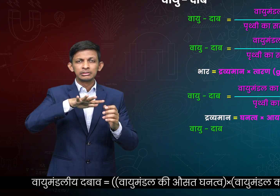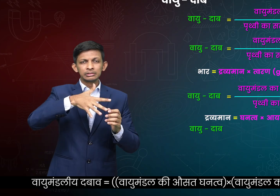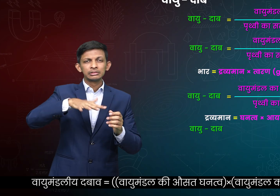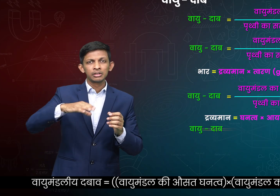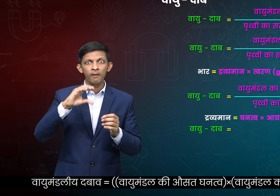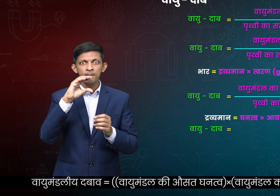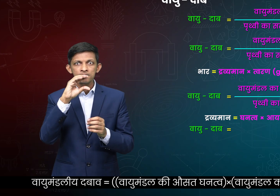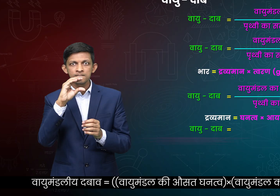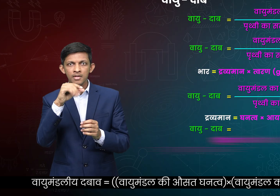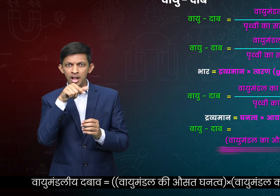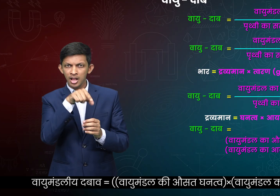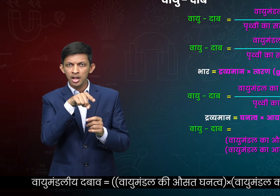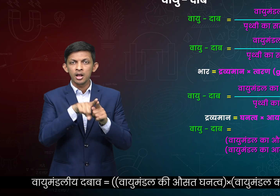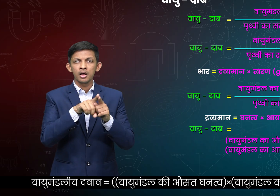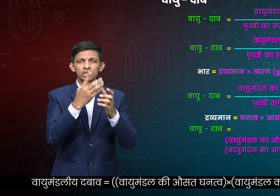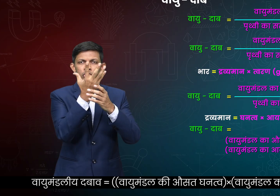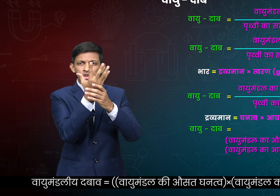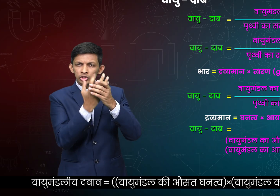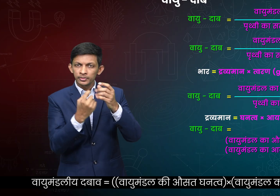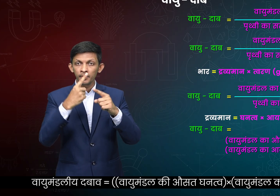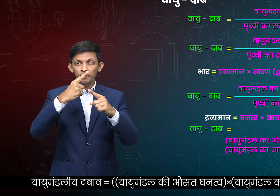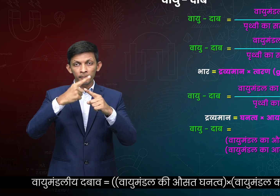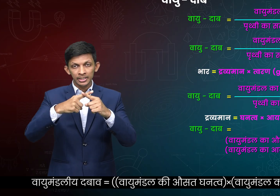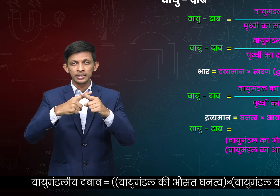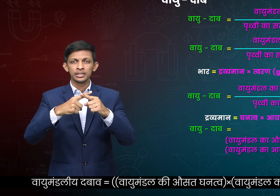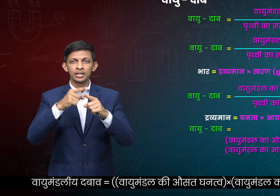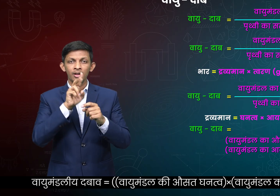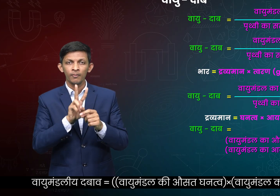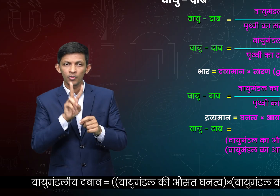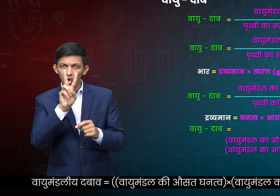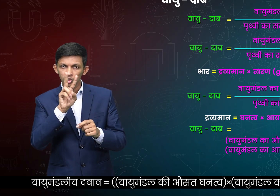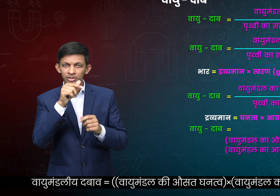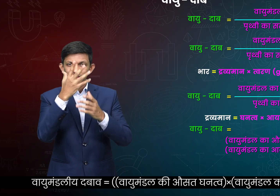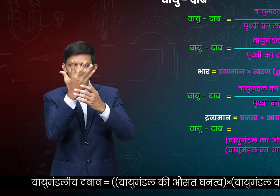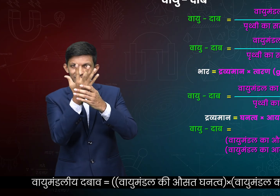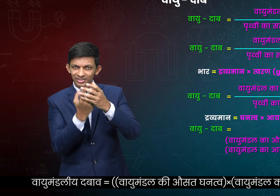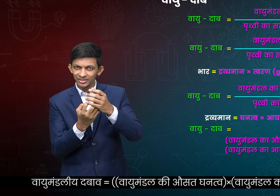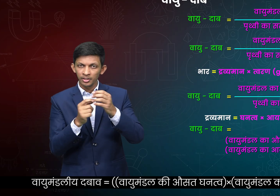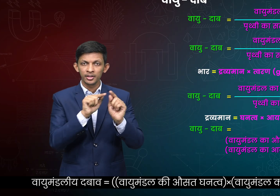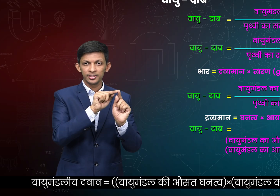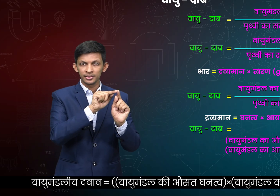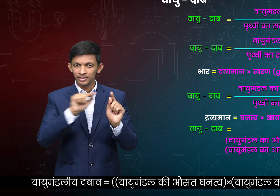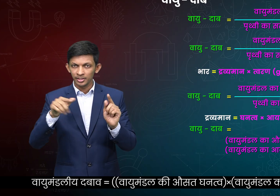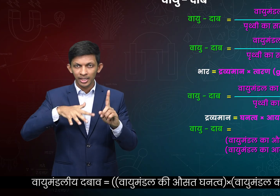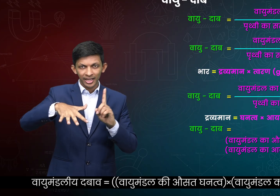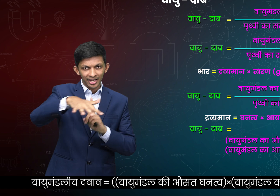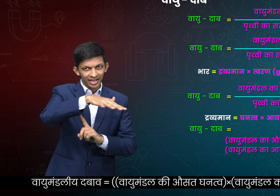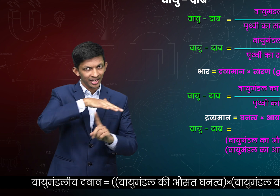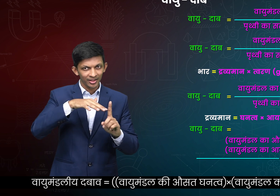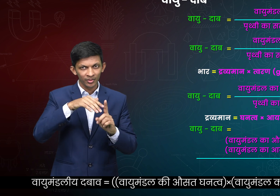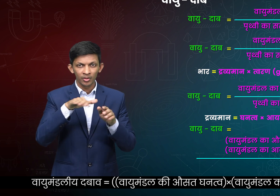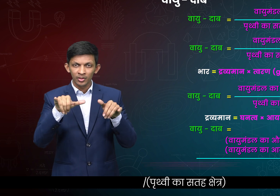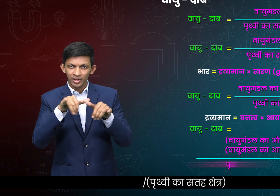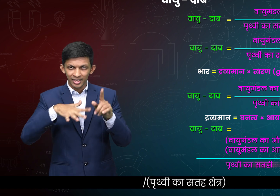वायुमंडलीय दबाव इज इक्वल्स टू वायुमंडल की औसत घनत्व इंटू वायुमंडल का आयतन इंटू